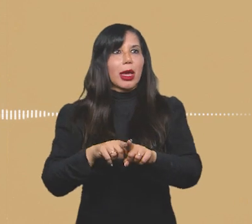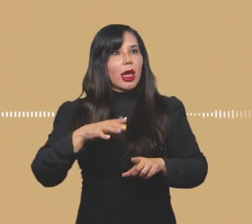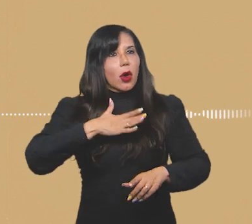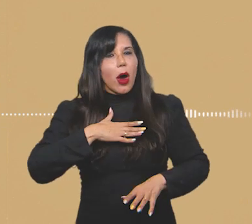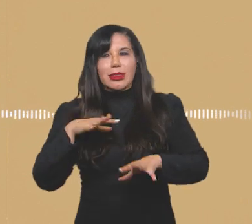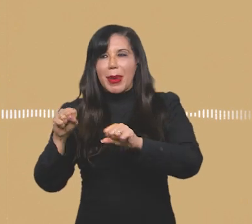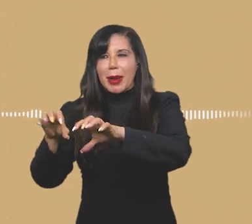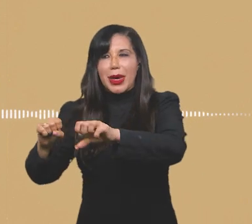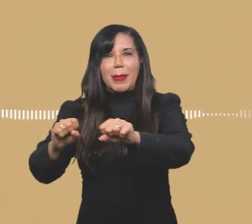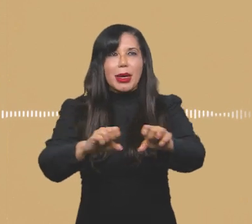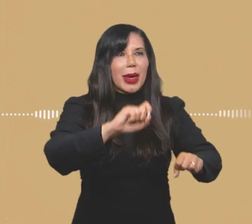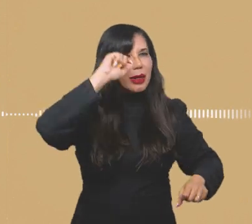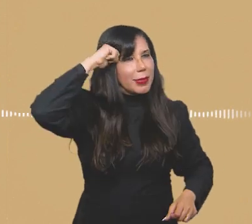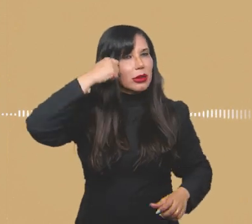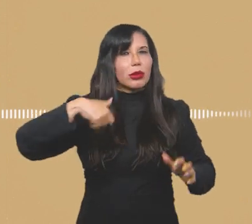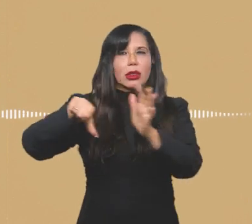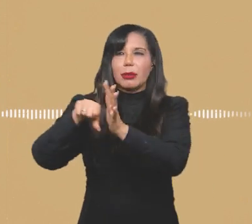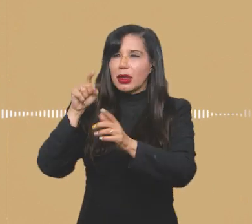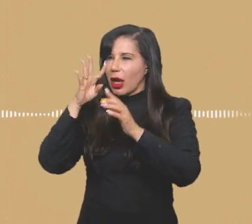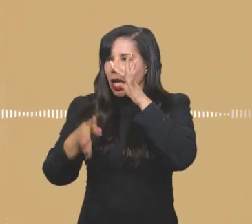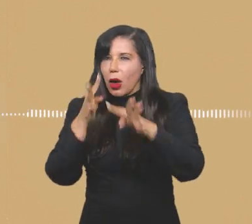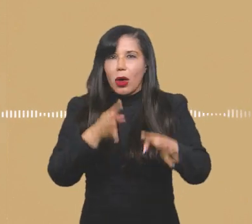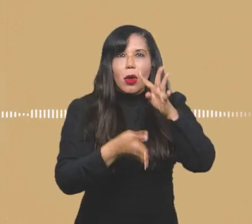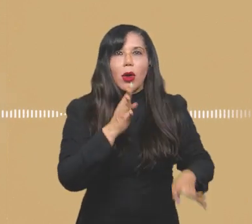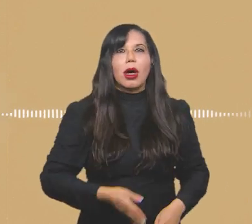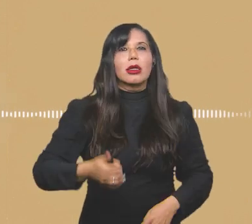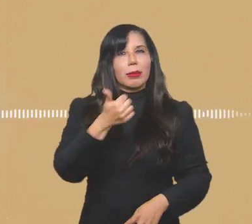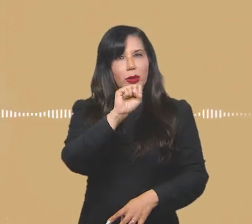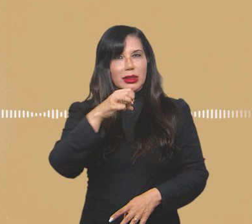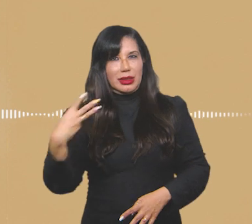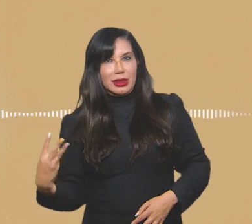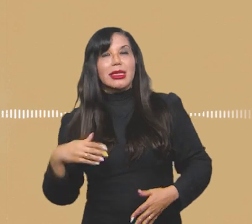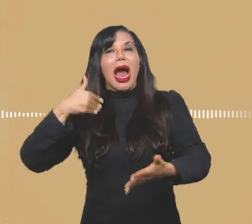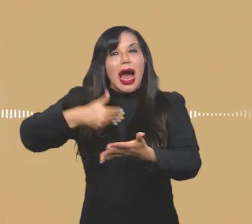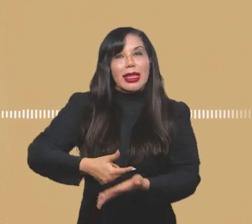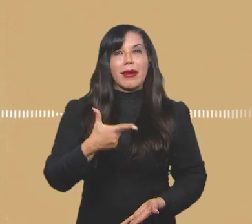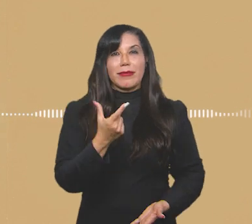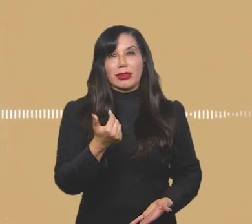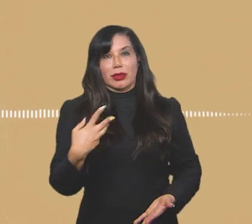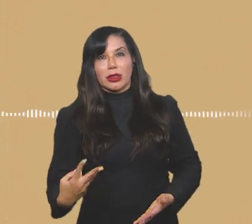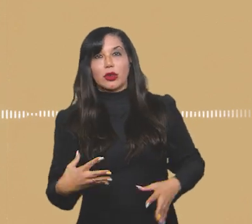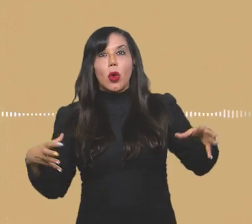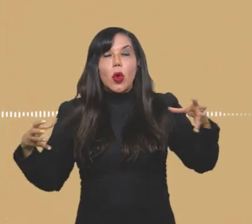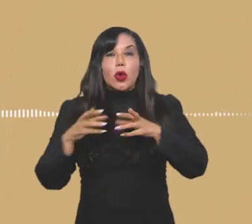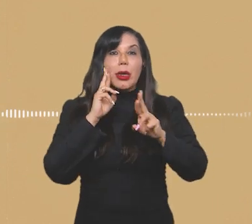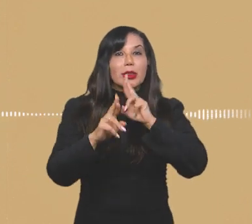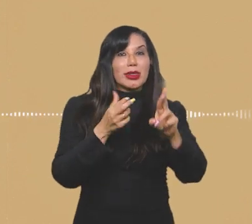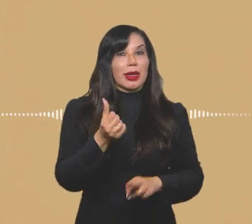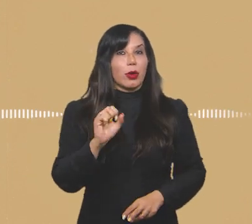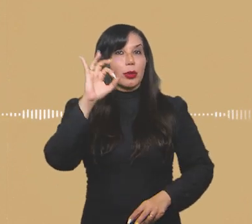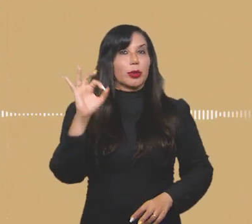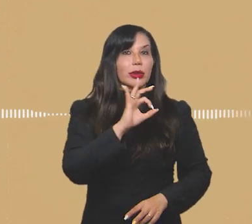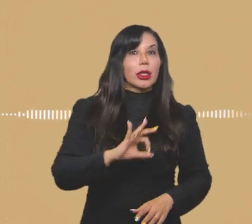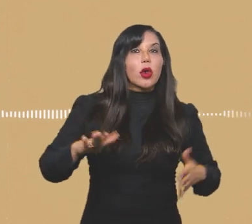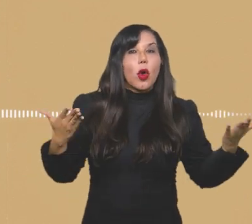negros. Era assim em 1833 e continua assim em 2023. O grupo responde por